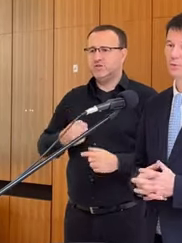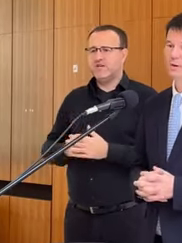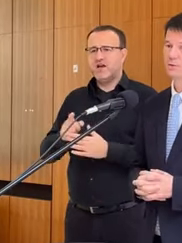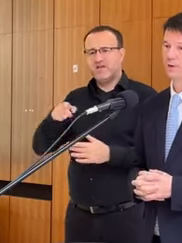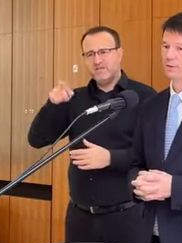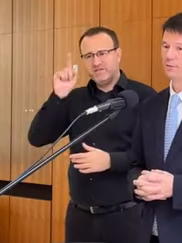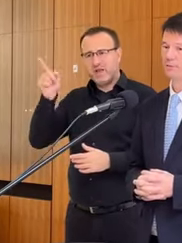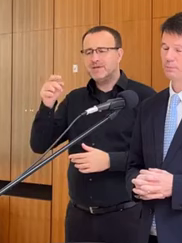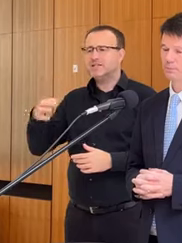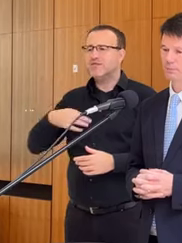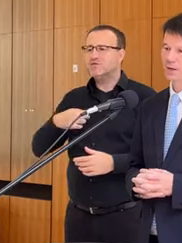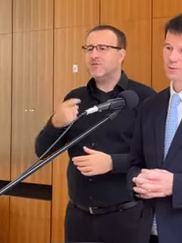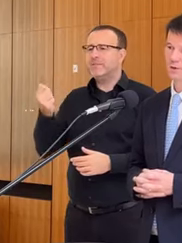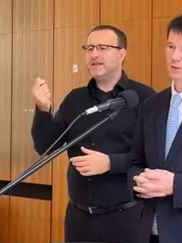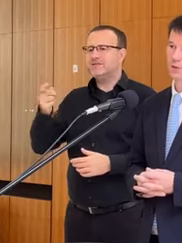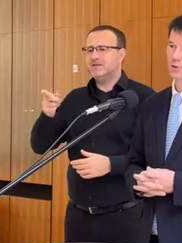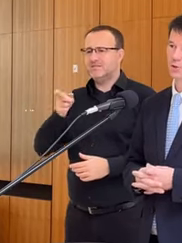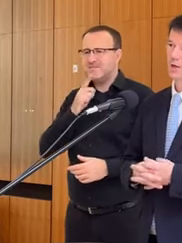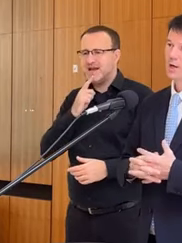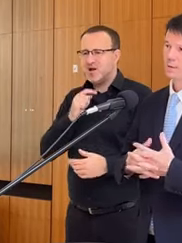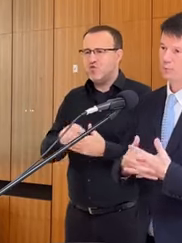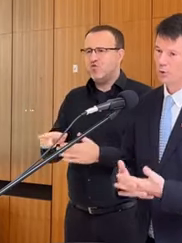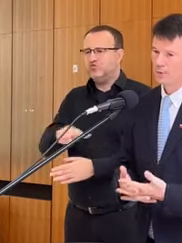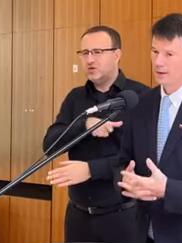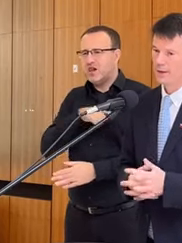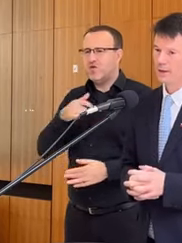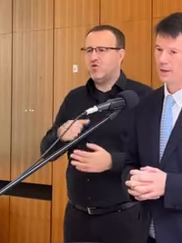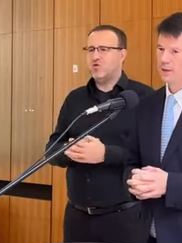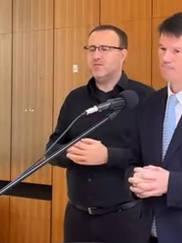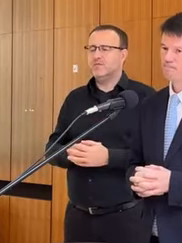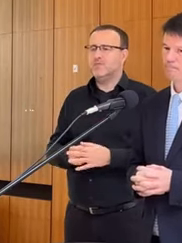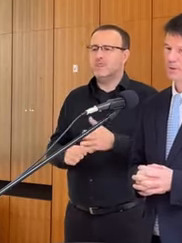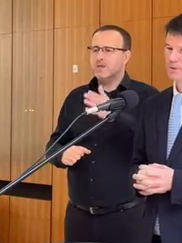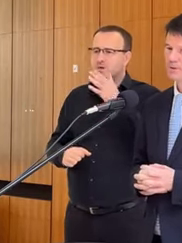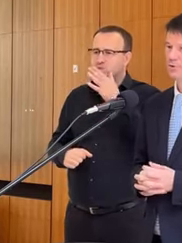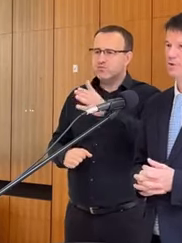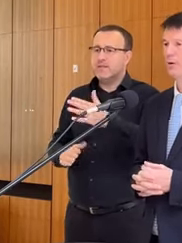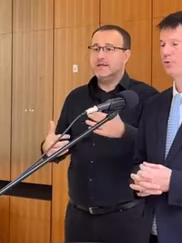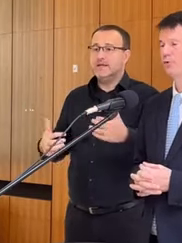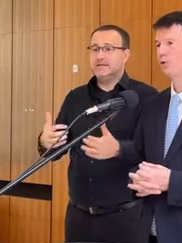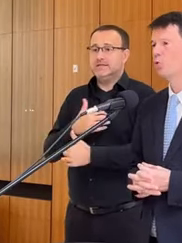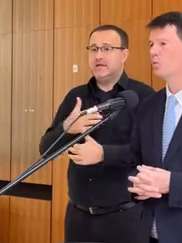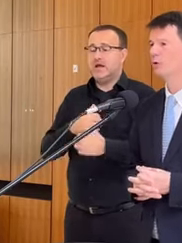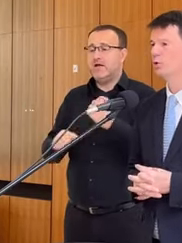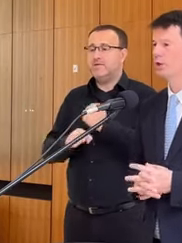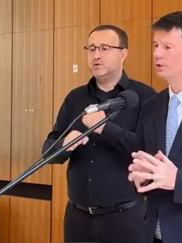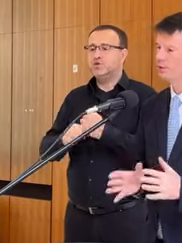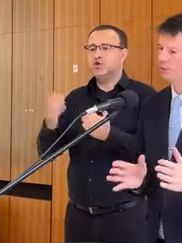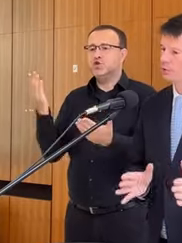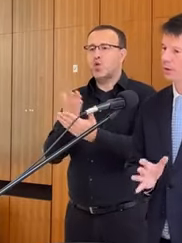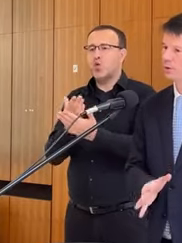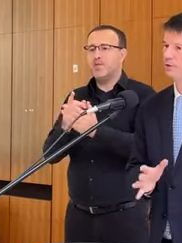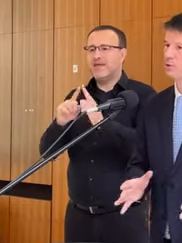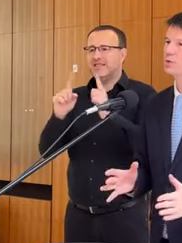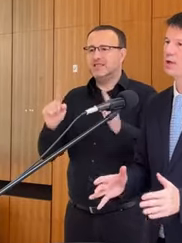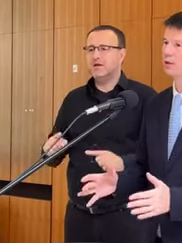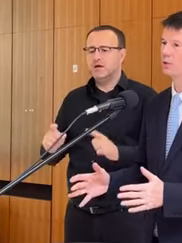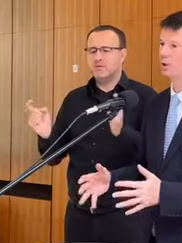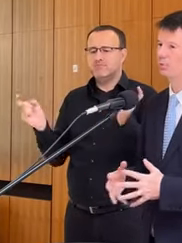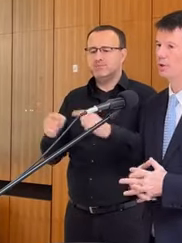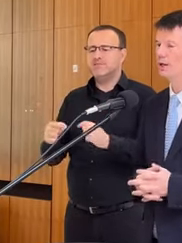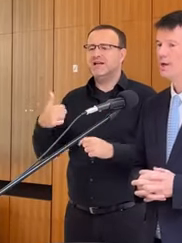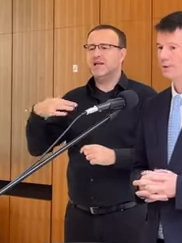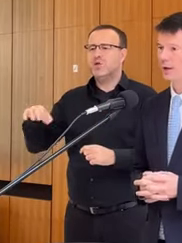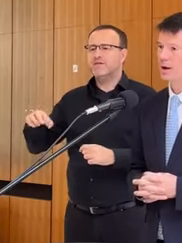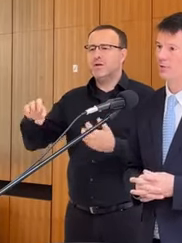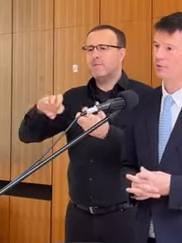dlhodobo poddimenzované financovanie, takže budeme sa snažiť vypracovať dokument, ktorý identifikuje jednotlivé úskalia, na